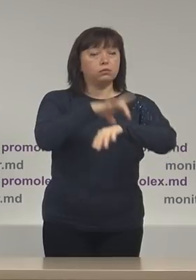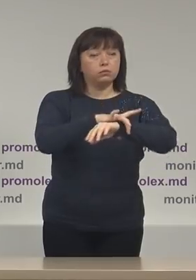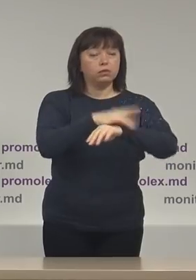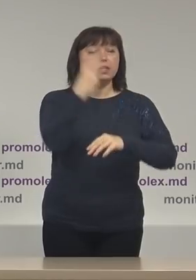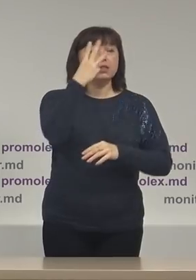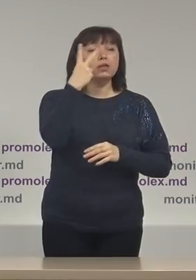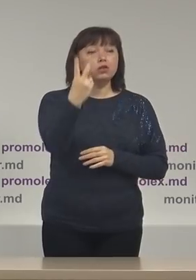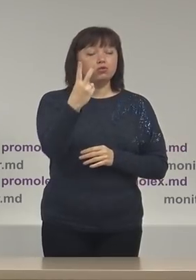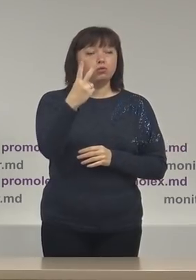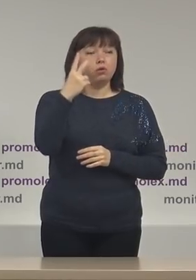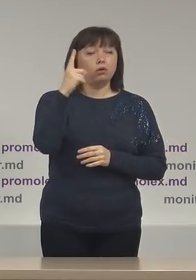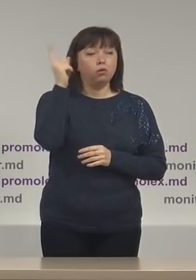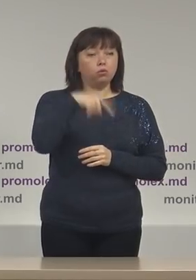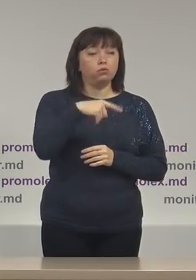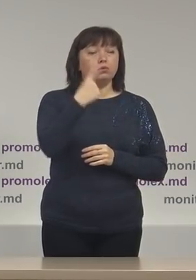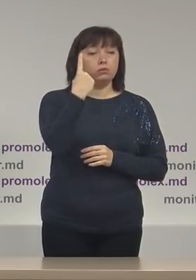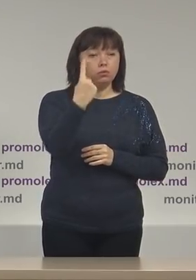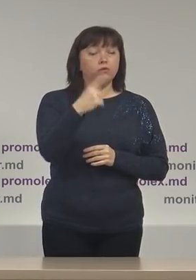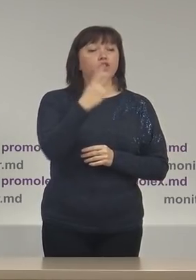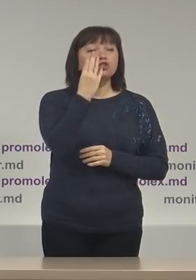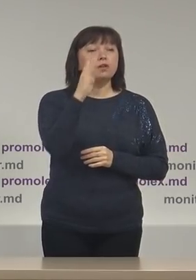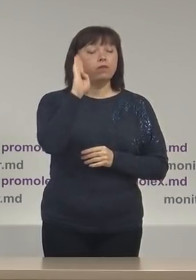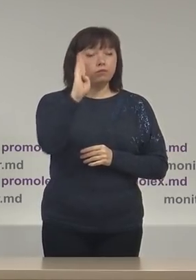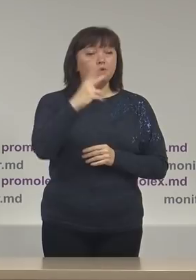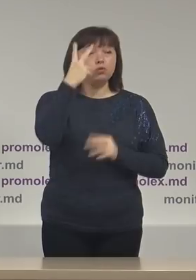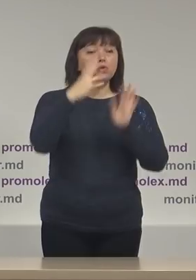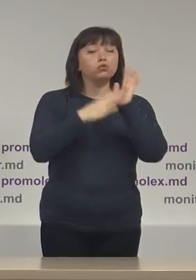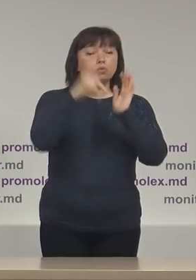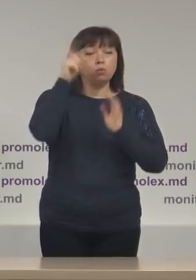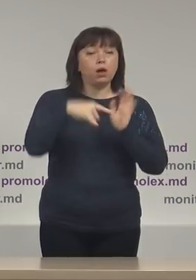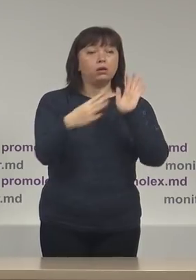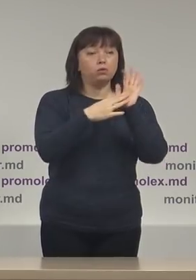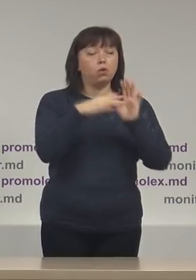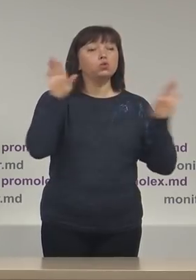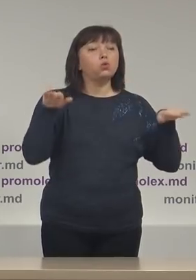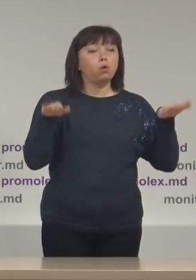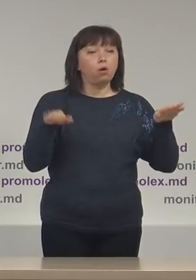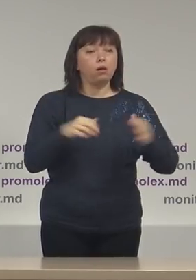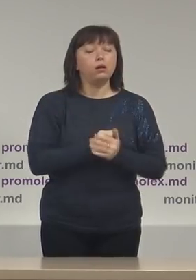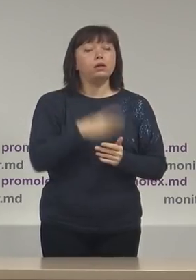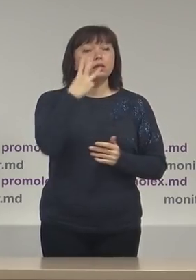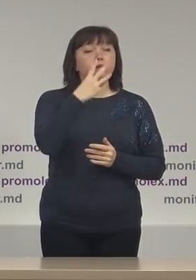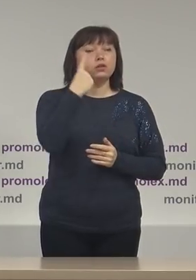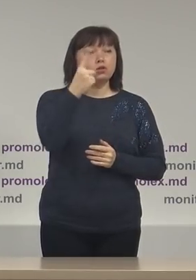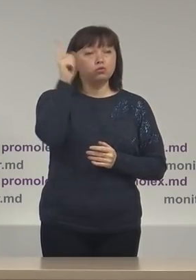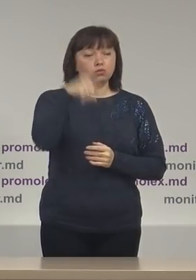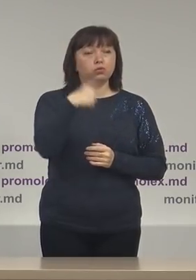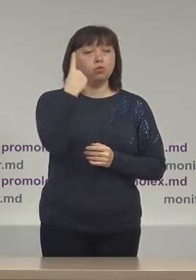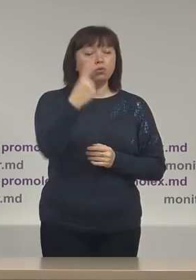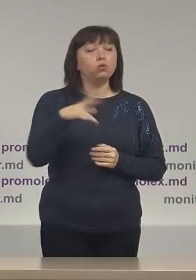votare 32-1 Ștefan Vodă, 29-9 Soroca,